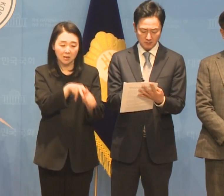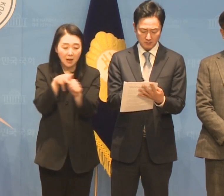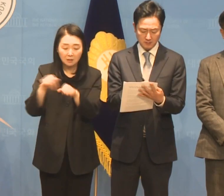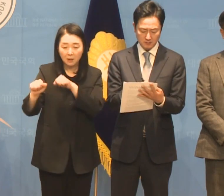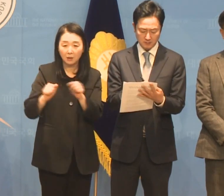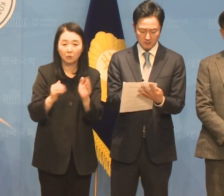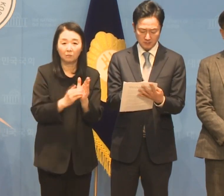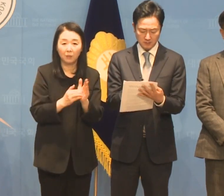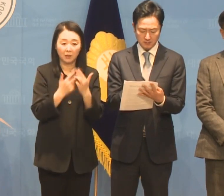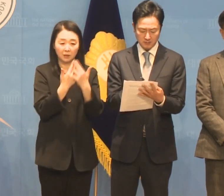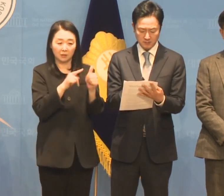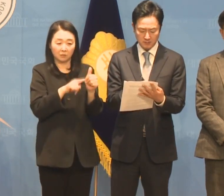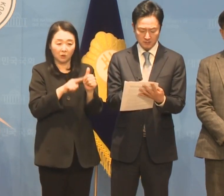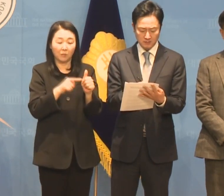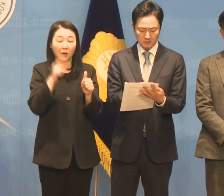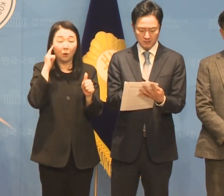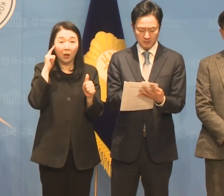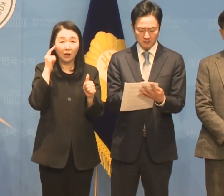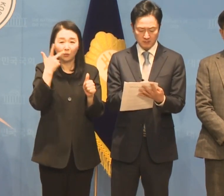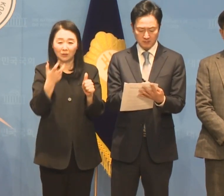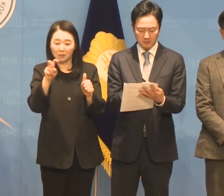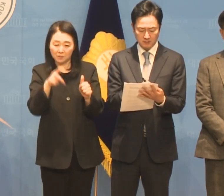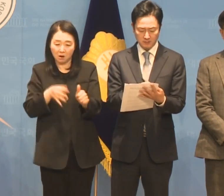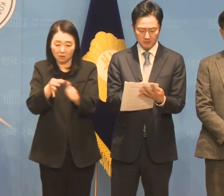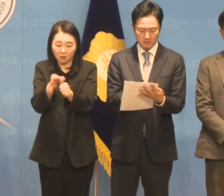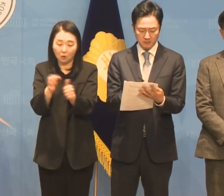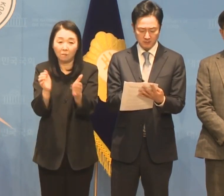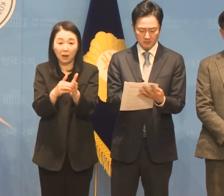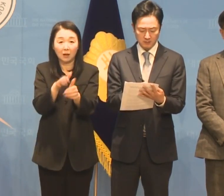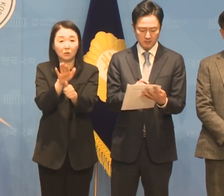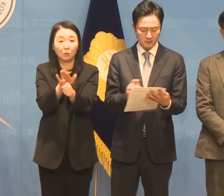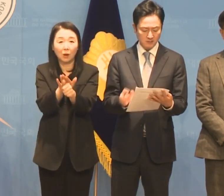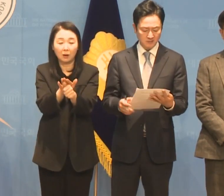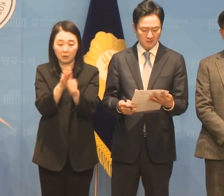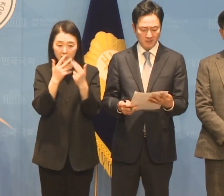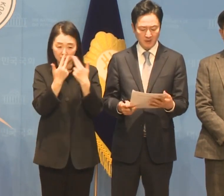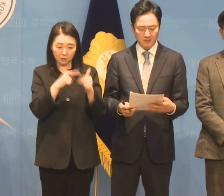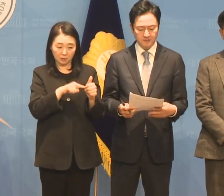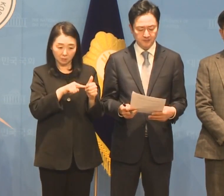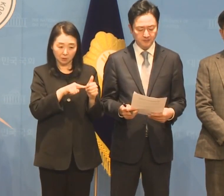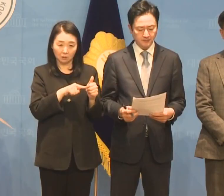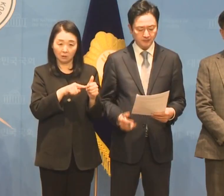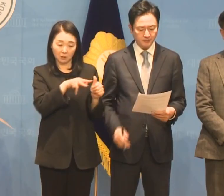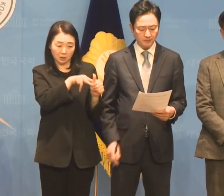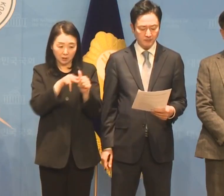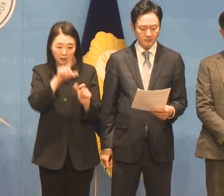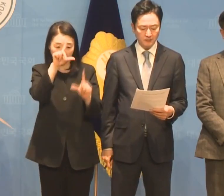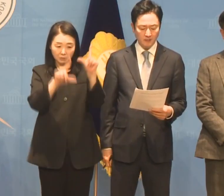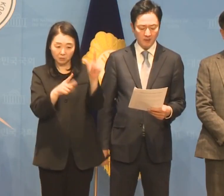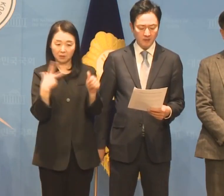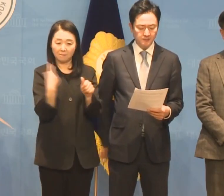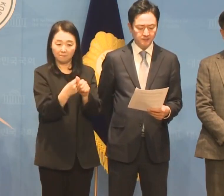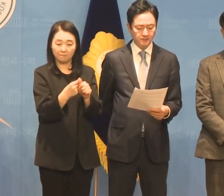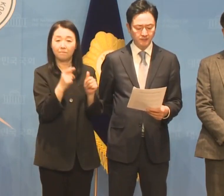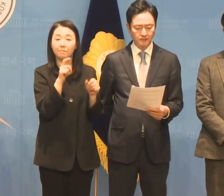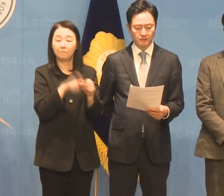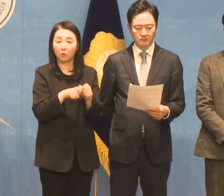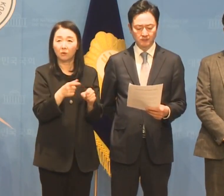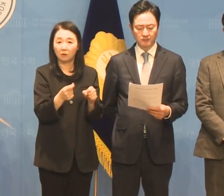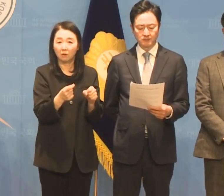조직에 이재명 대표가 수십억 돈을 대줬다는 말을 함으로써 이재명 대표에게 간첩 이미지를 덧입히려는 시도를